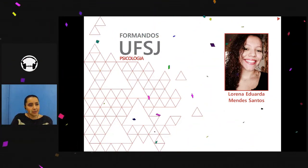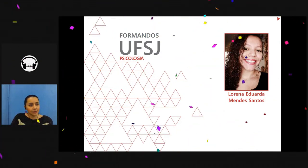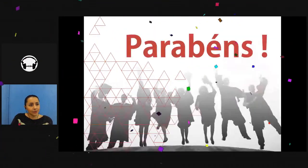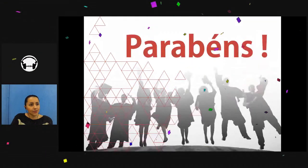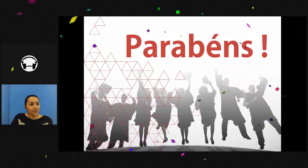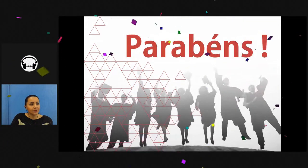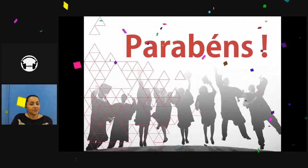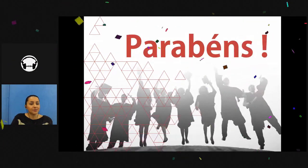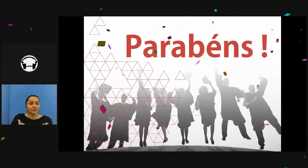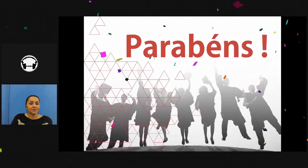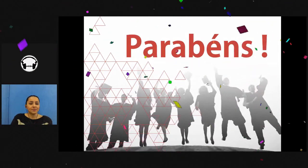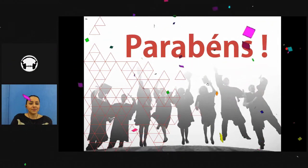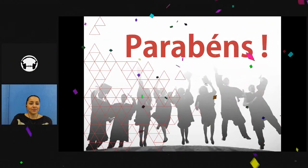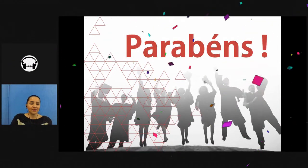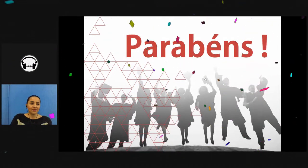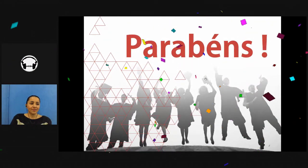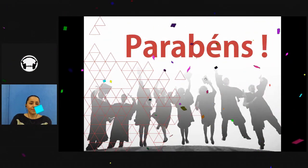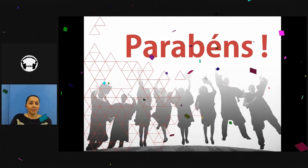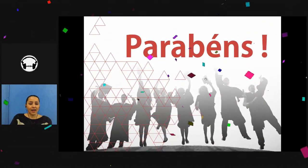Mendes Santos.